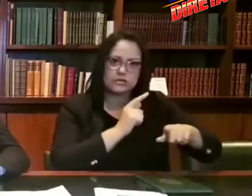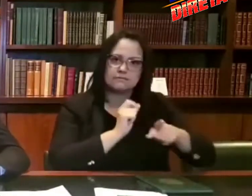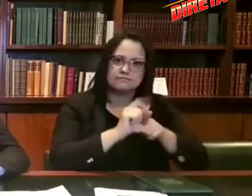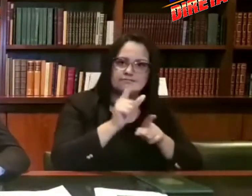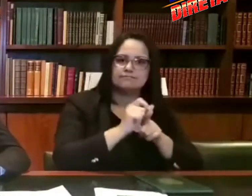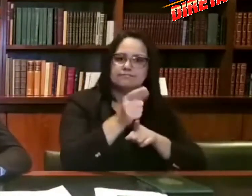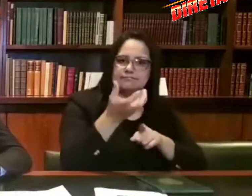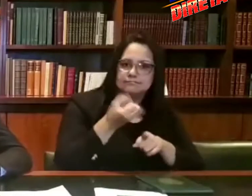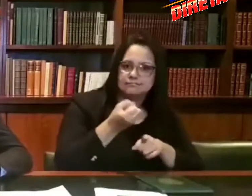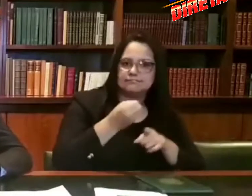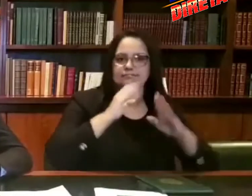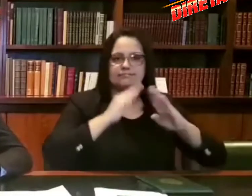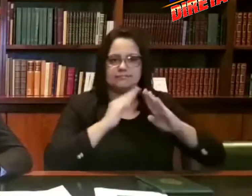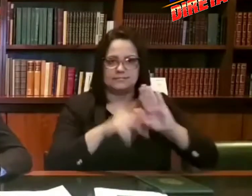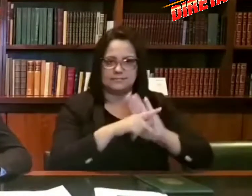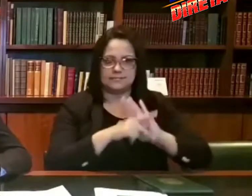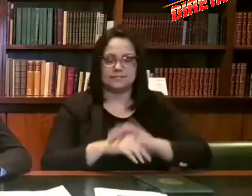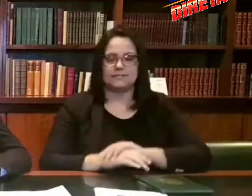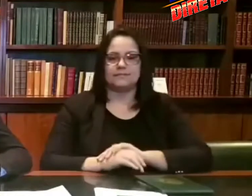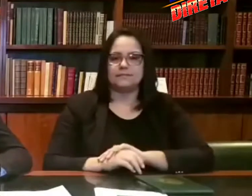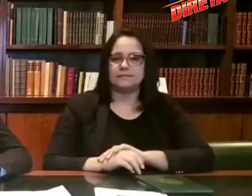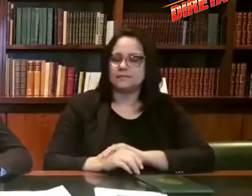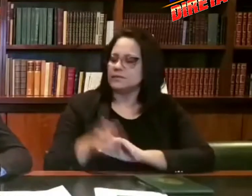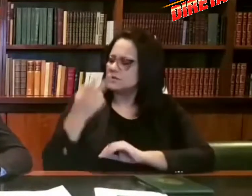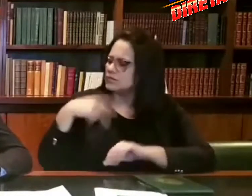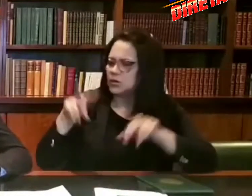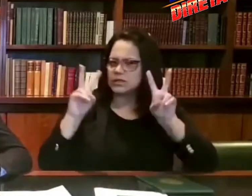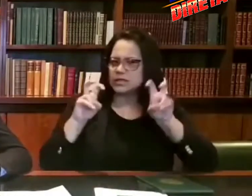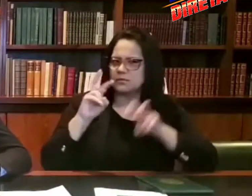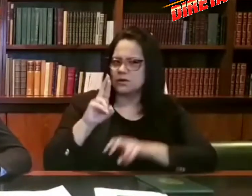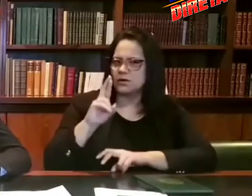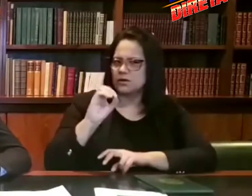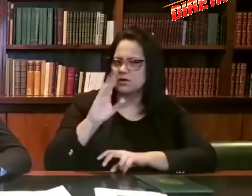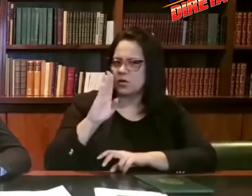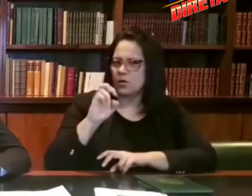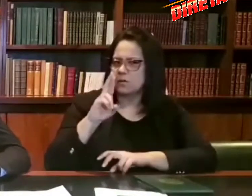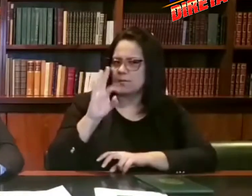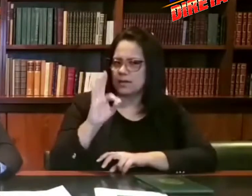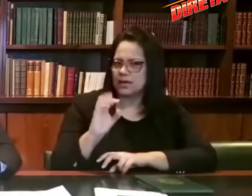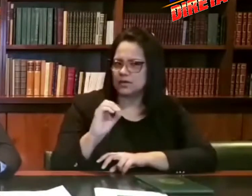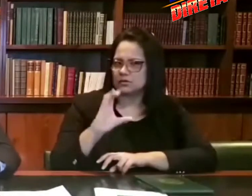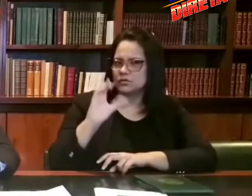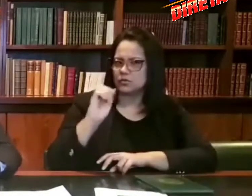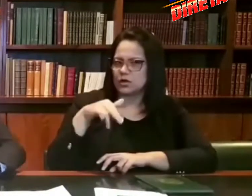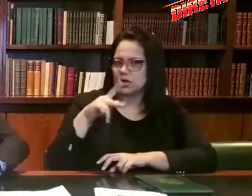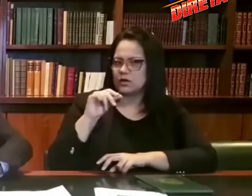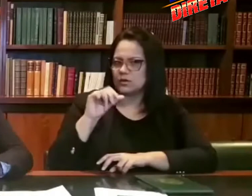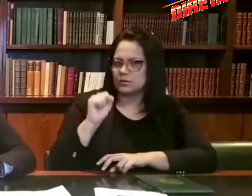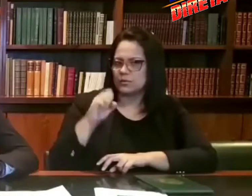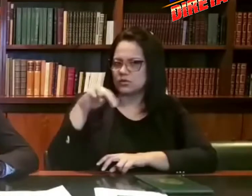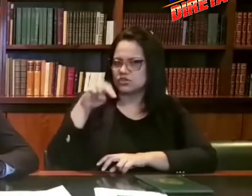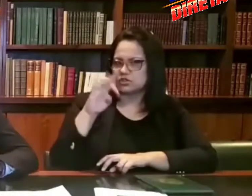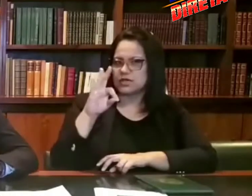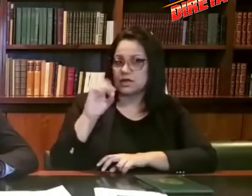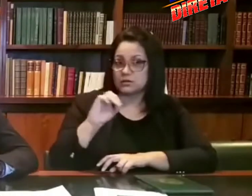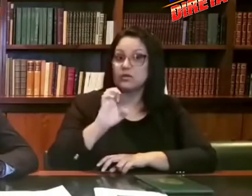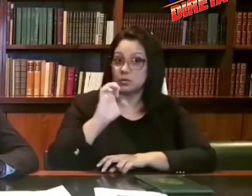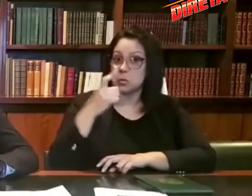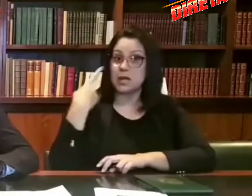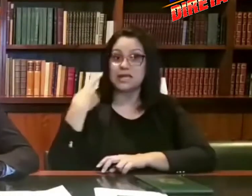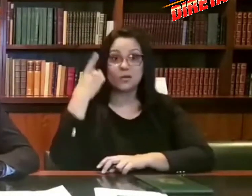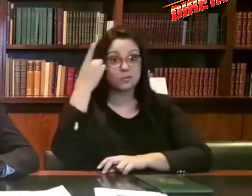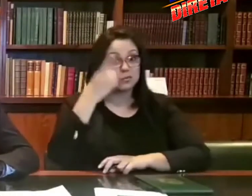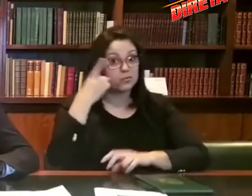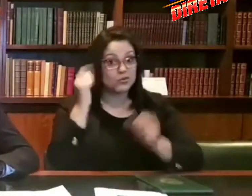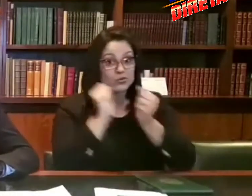já que você falou do Roberto Campos, Roberto Campos Neto, né? Eu fui deputado com o avô dele. Foi uma honra